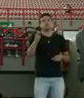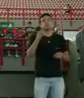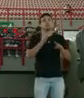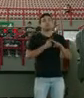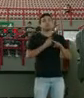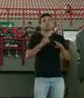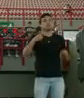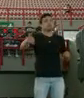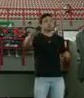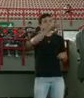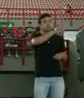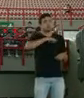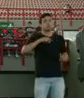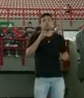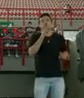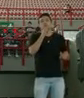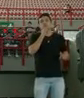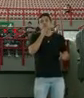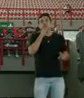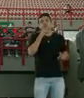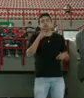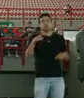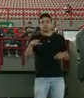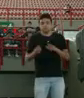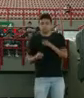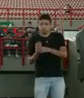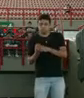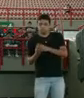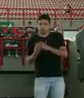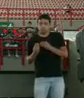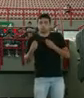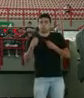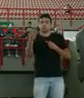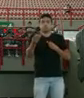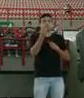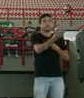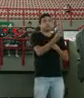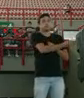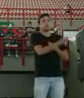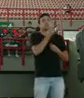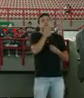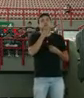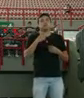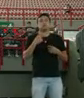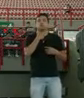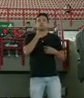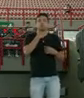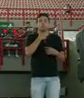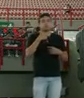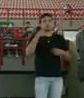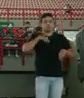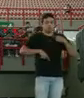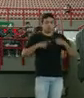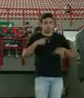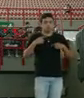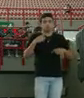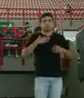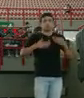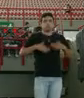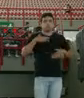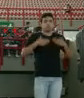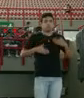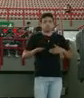Porque nenhum de nós aqui produz esse hormônio para doar. Eu não posso ser doador de hormônio